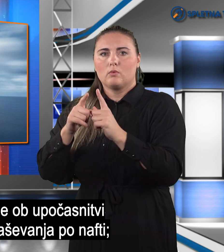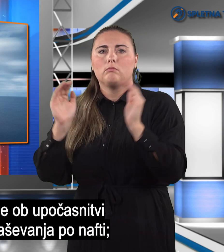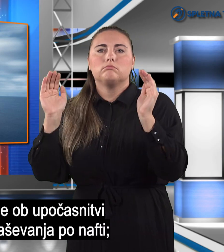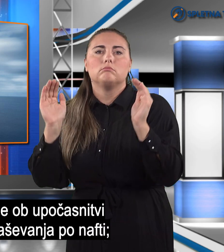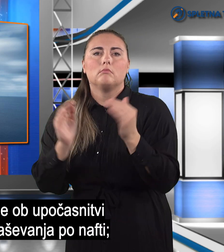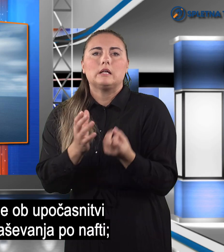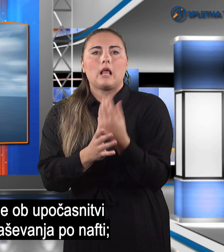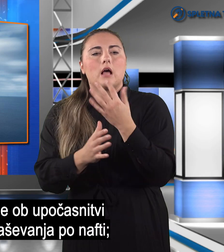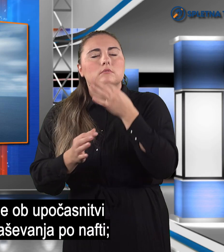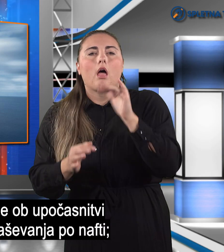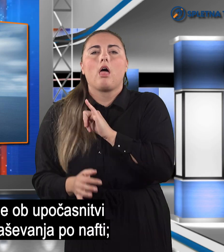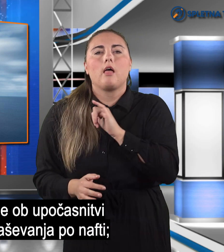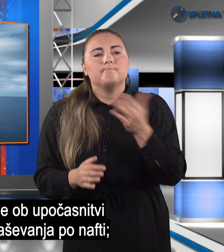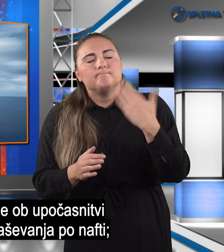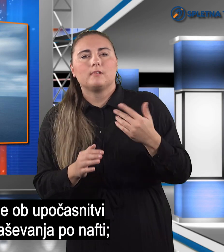upočasnitvi rasti povpraševanja po nafti.